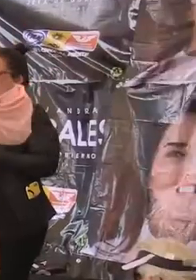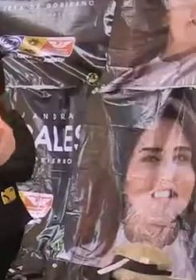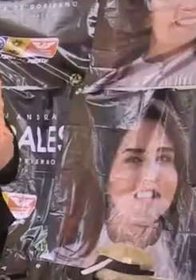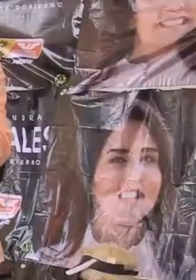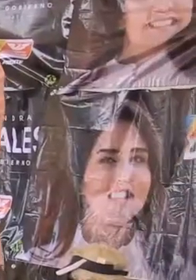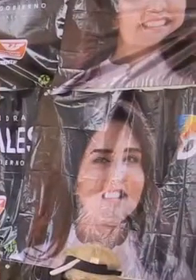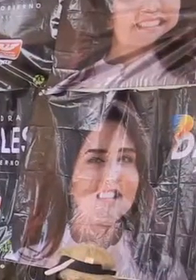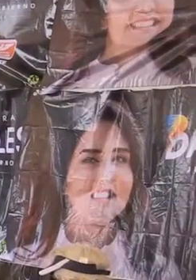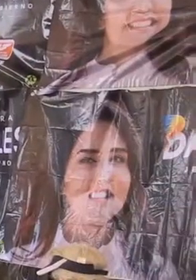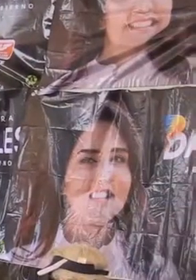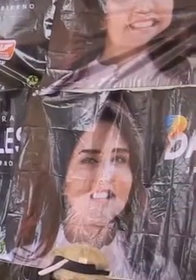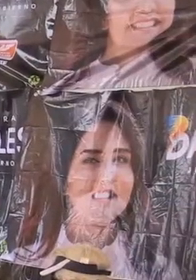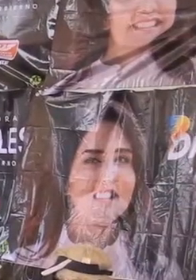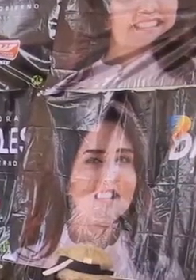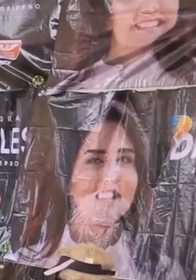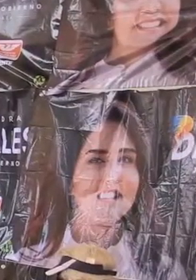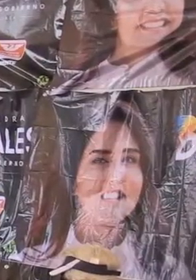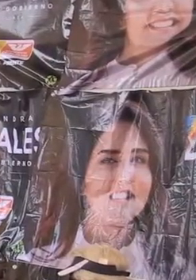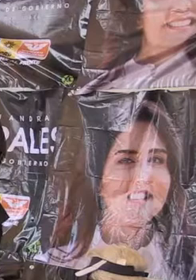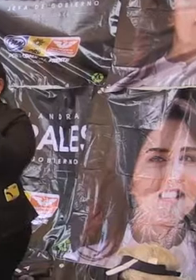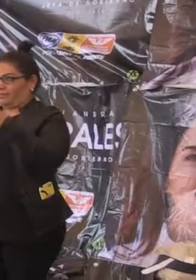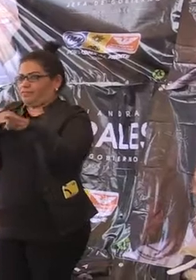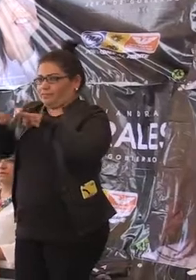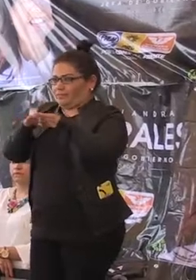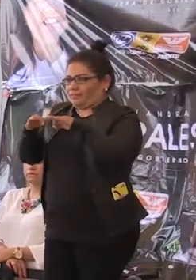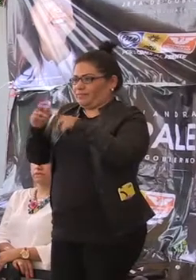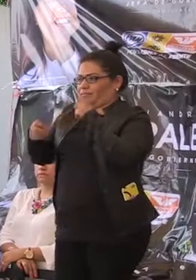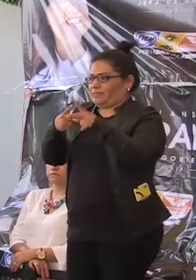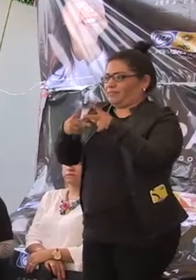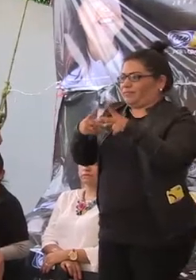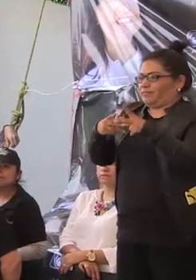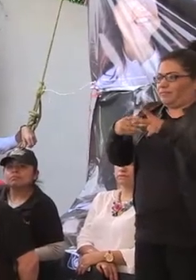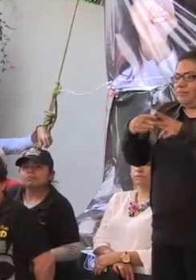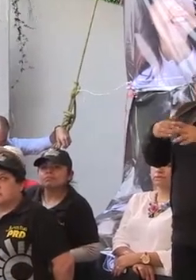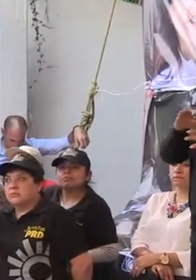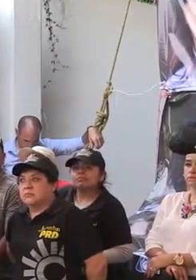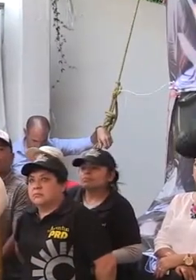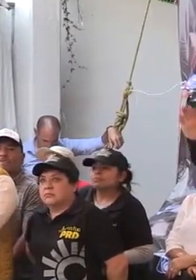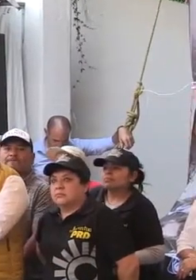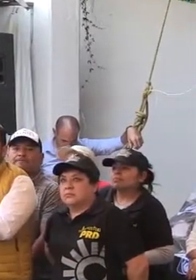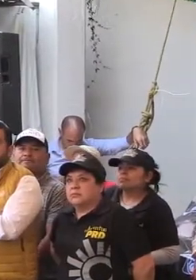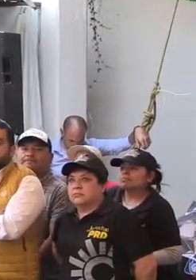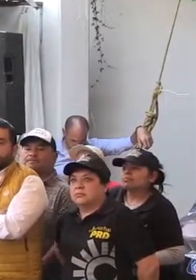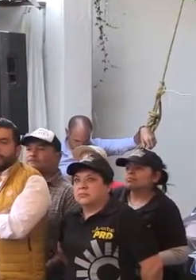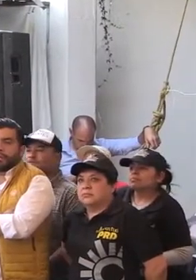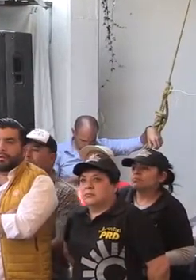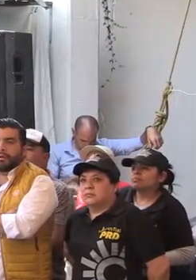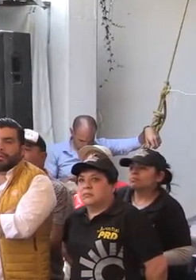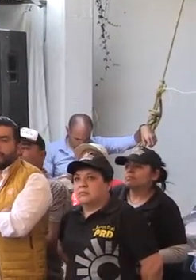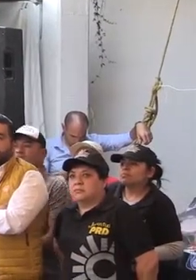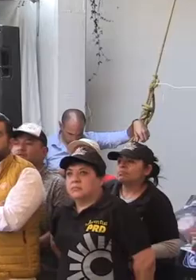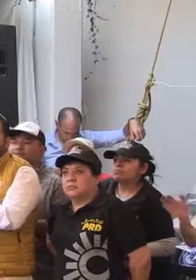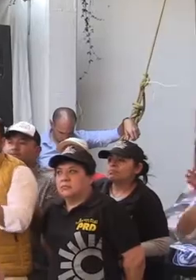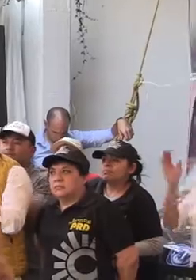y si ustedes van a trabajar, yo también voy a trabajar. Vamos a morirnos en la raya, pero esta la vamos a